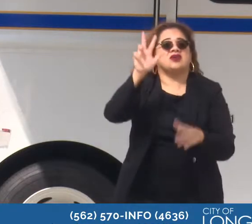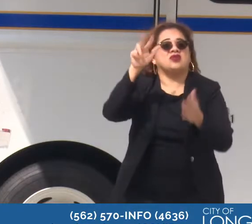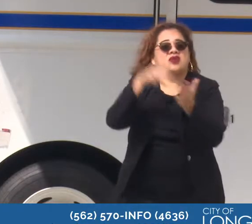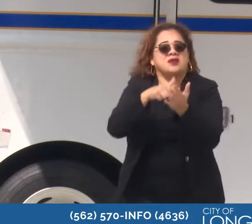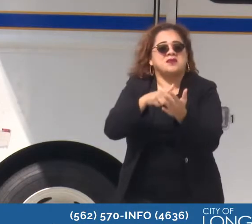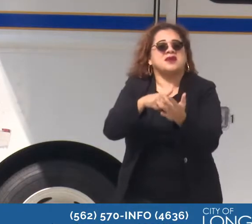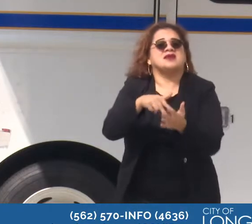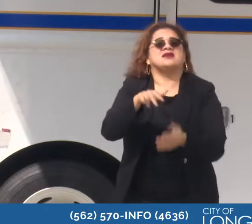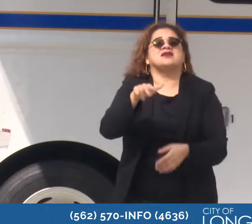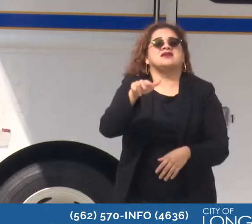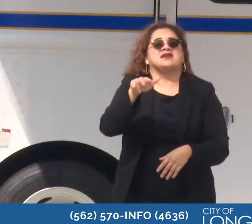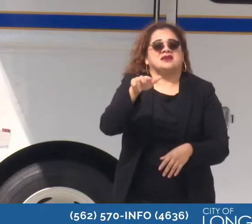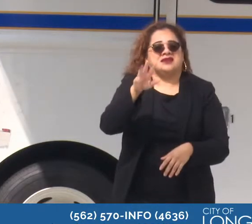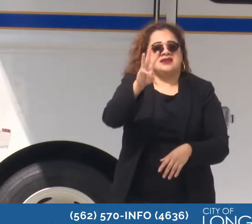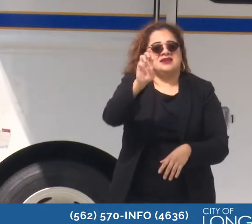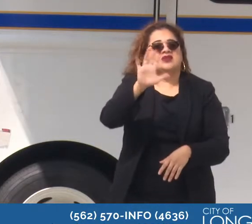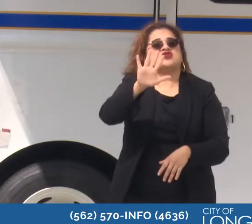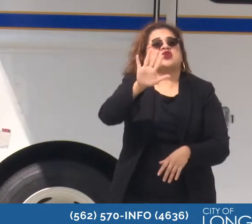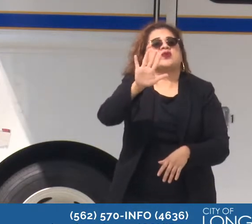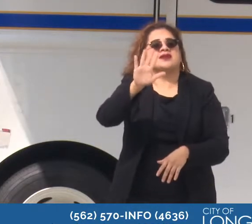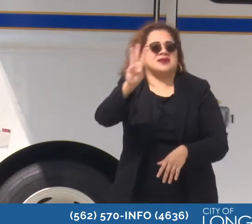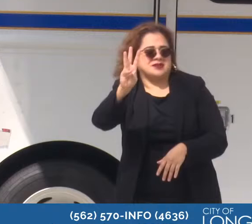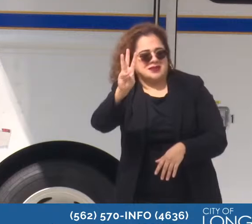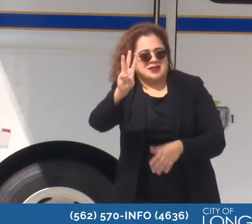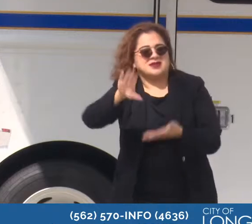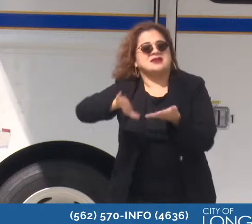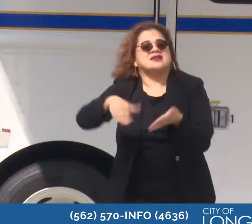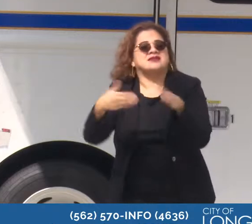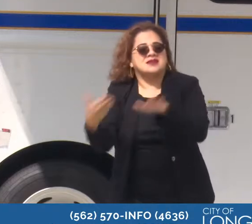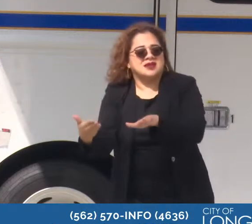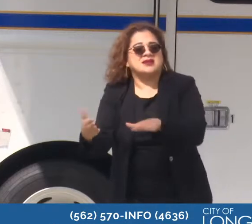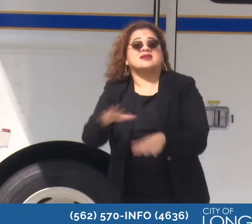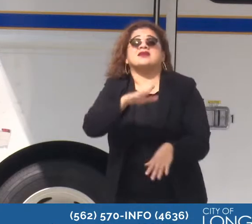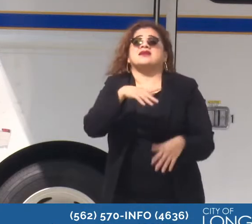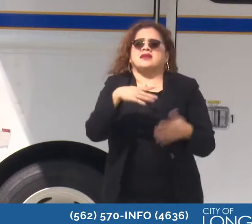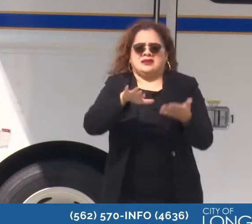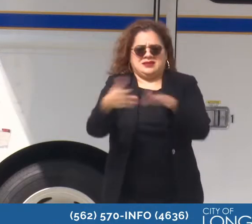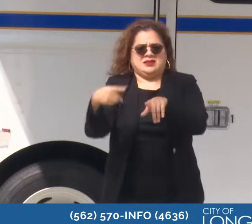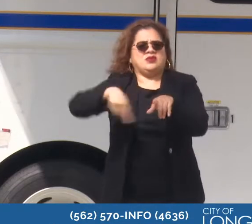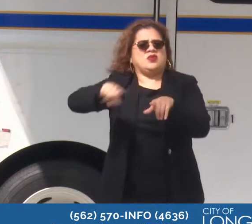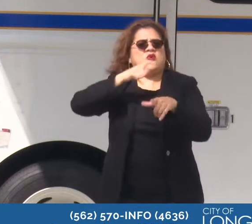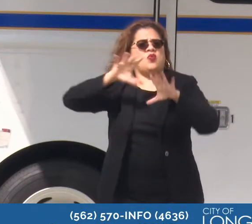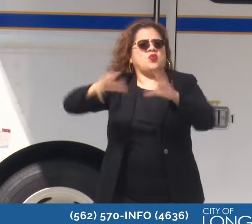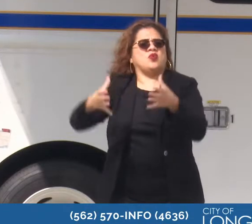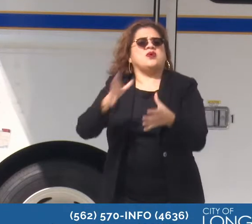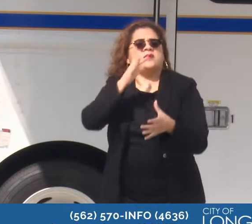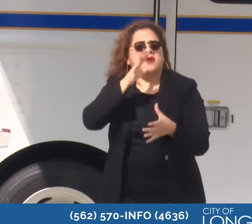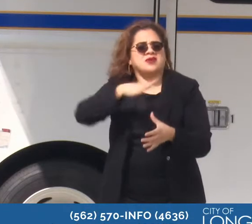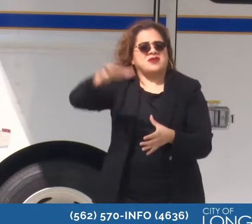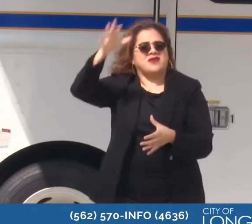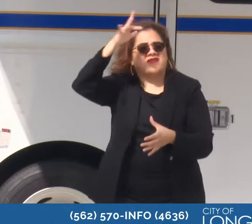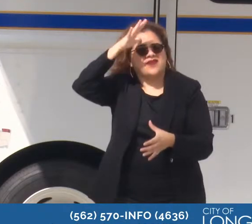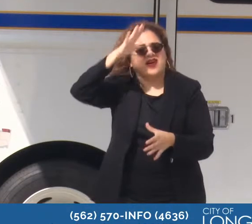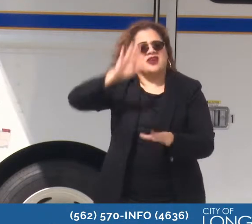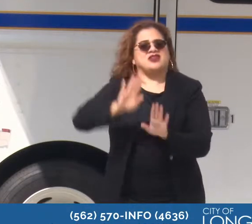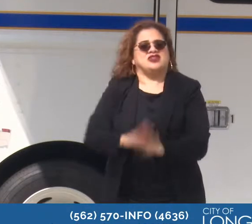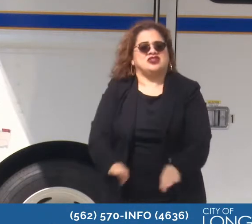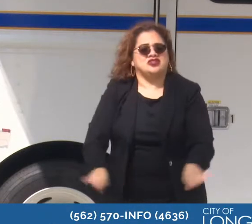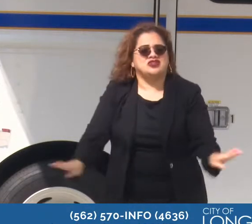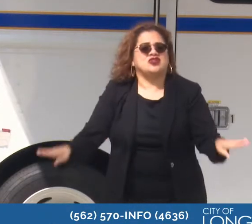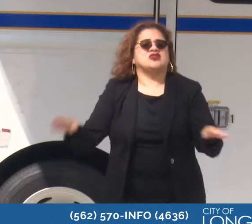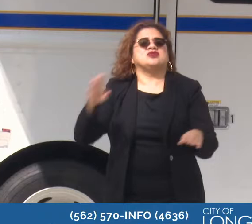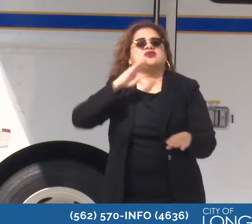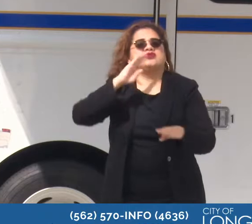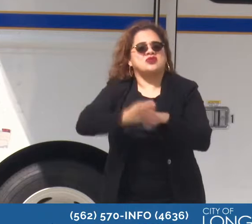6,353 vidas. Esos son hermanos, hermanas, madres, padres, son hijos y hijas. Todos, ¿verdad? Que es un